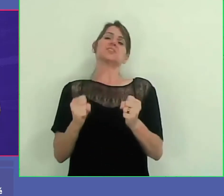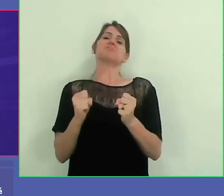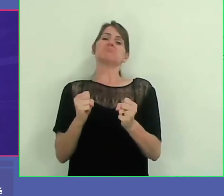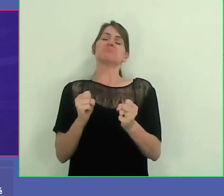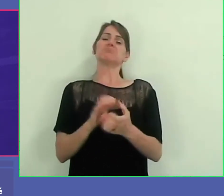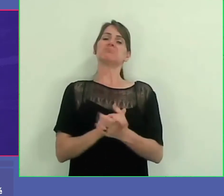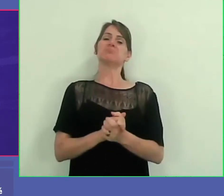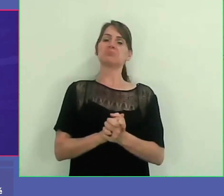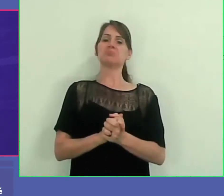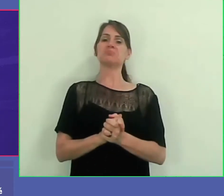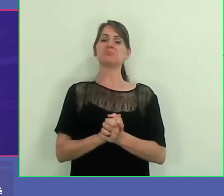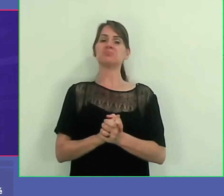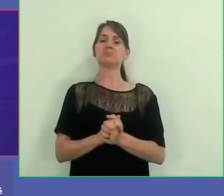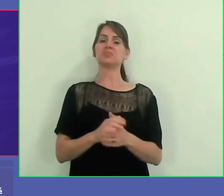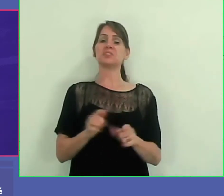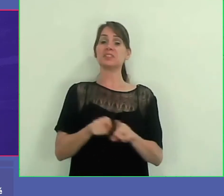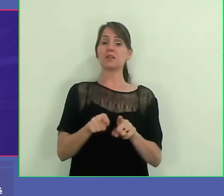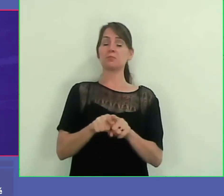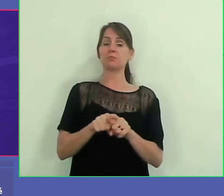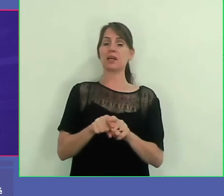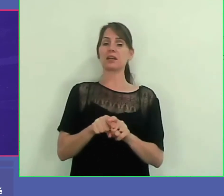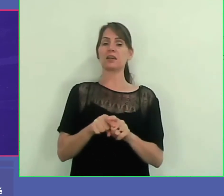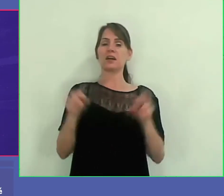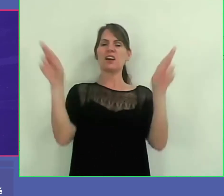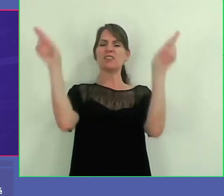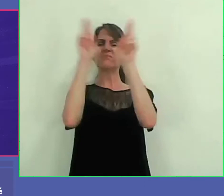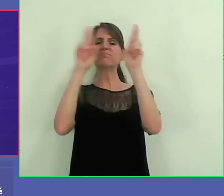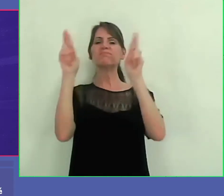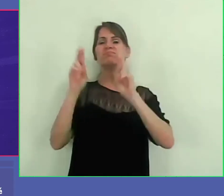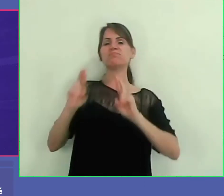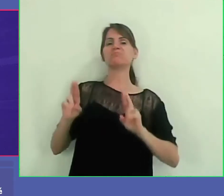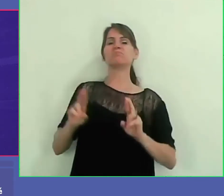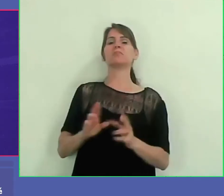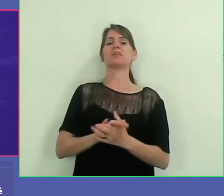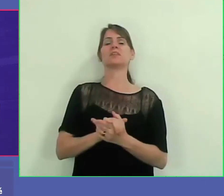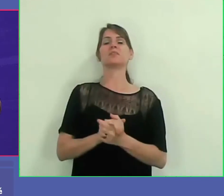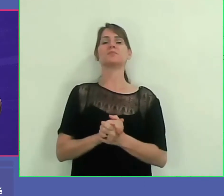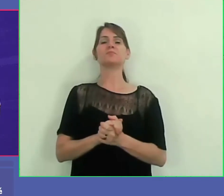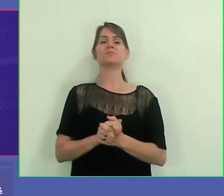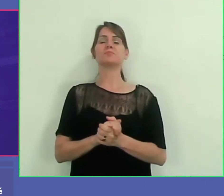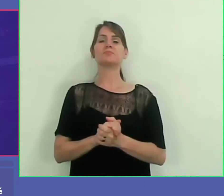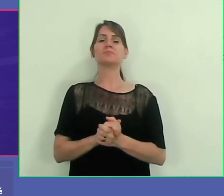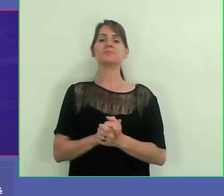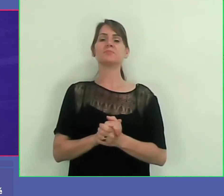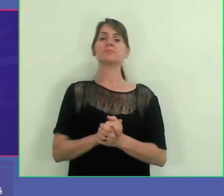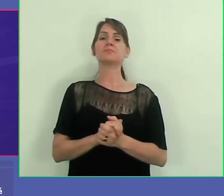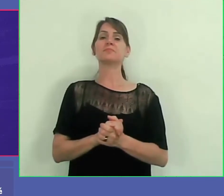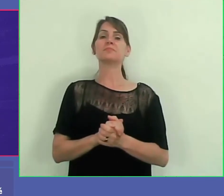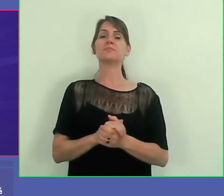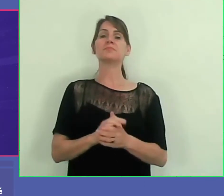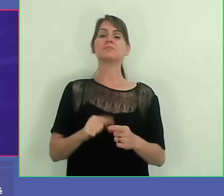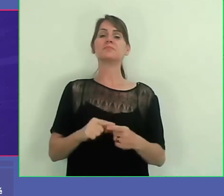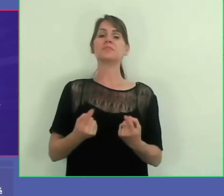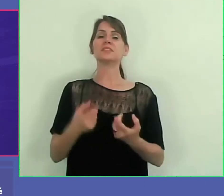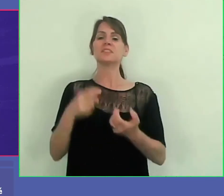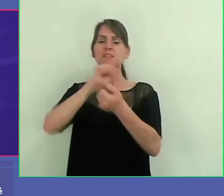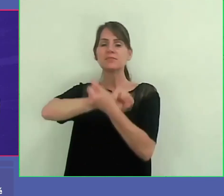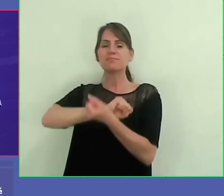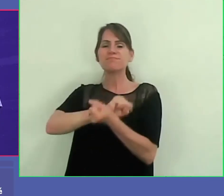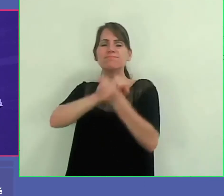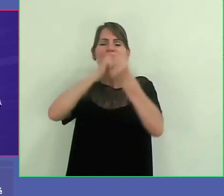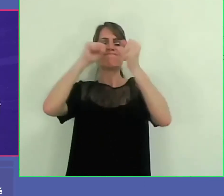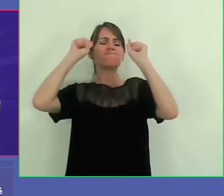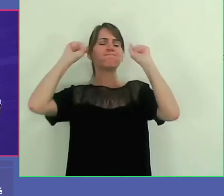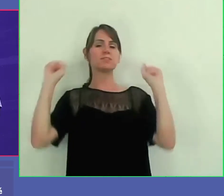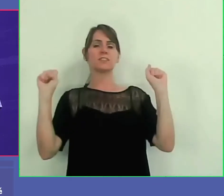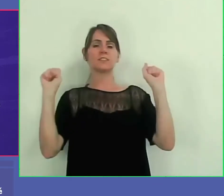é idolatria. Tá? Aí eu pulei um trecho. Mas agora, livrai-vos de tudo isto: